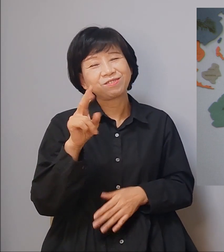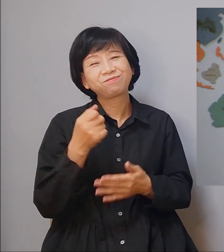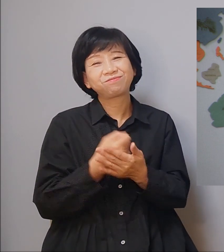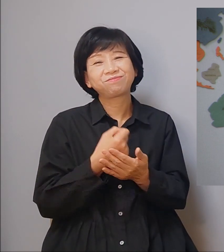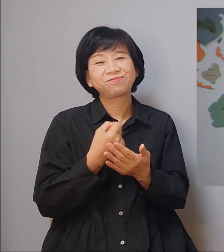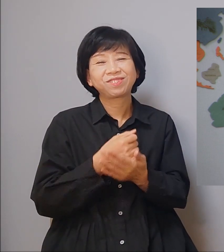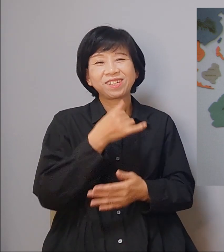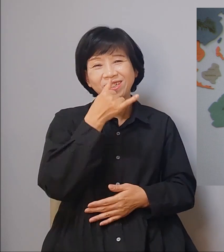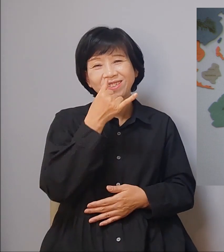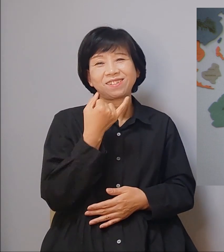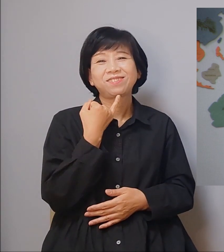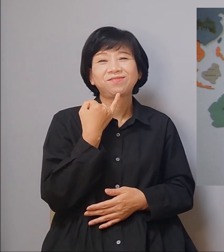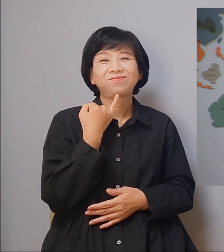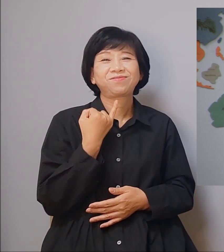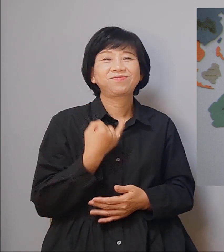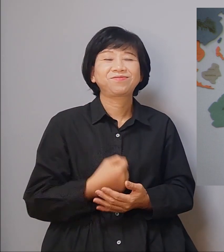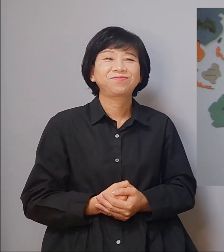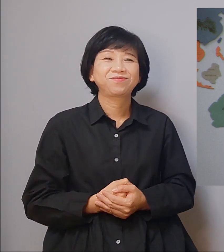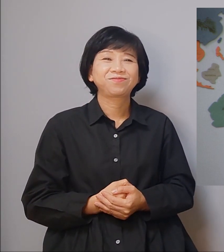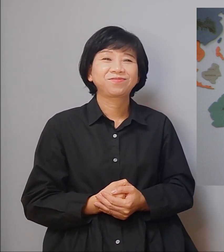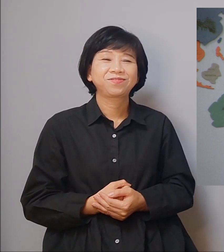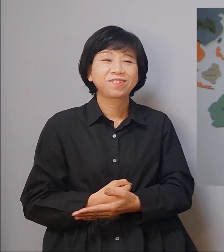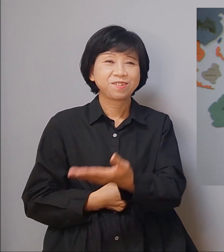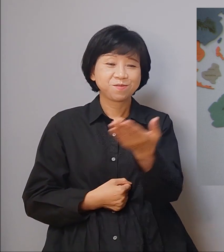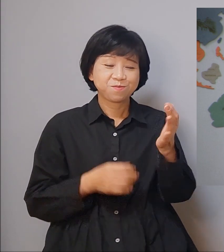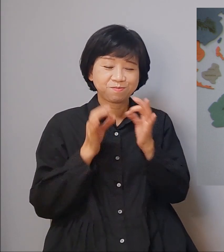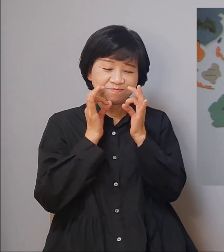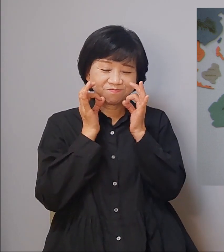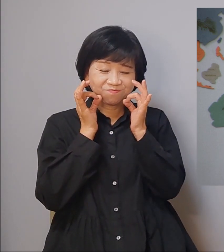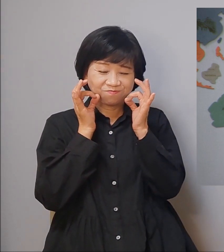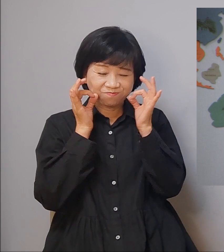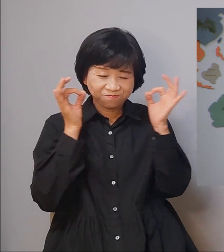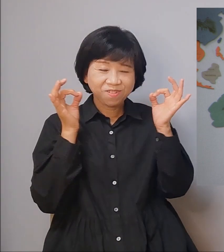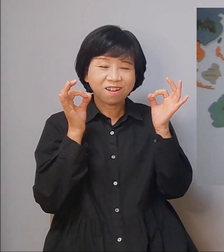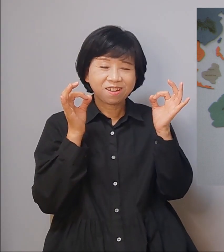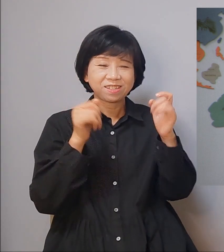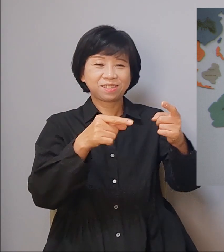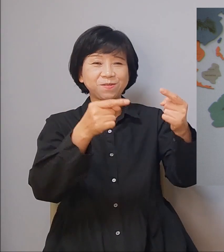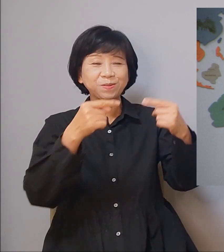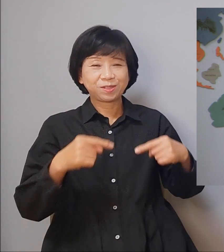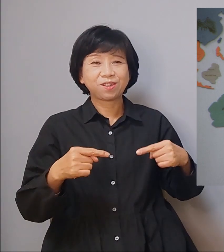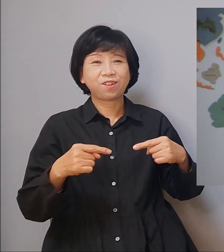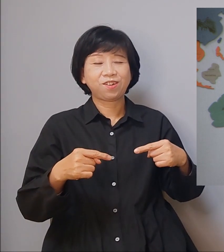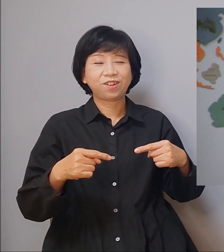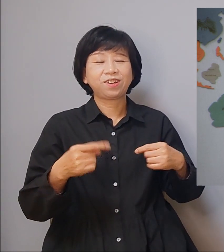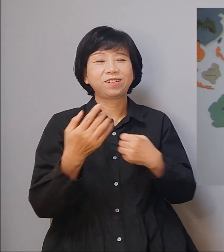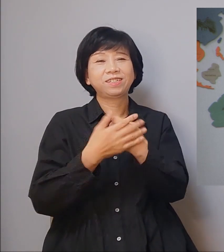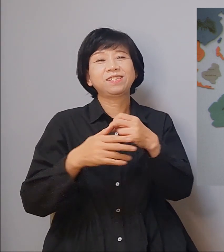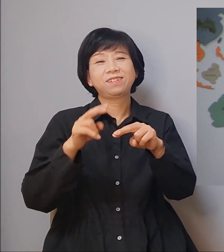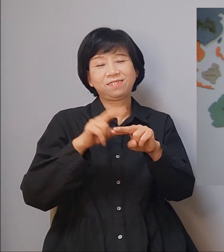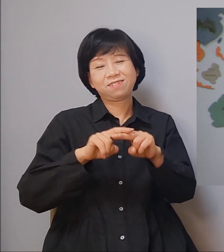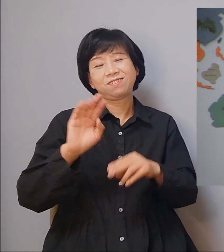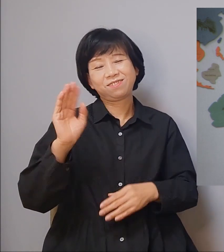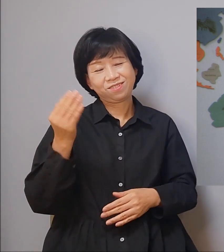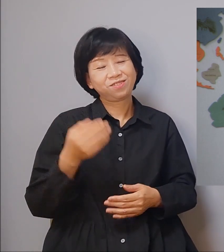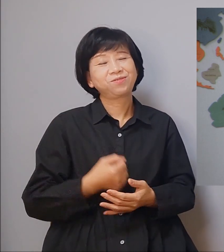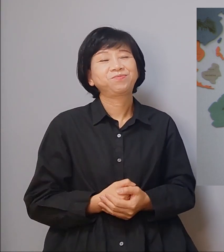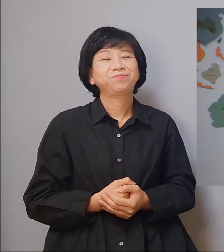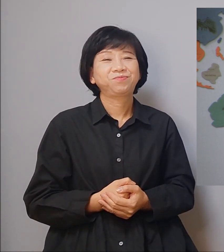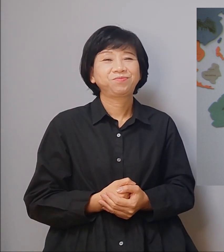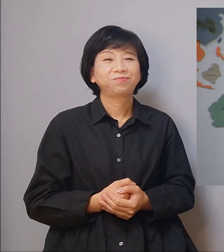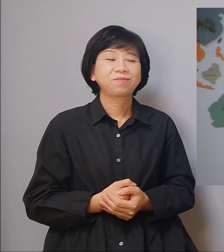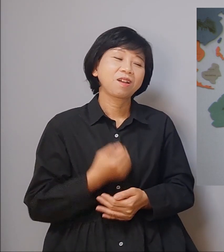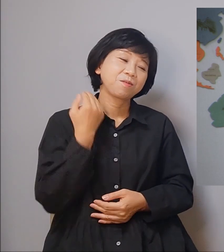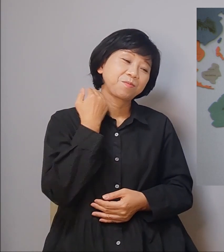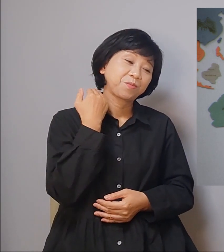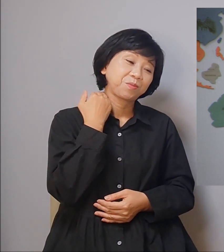분들도 계신 것 같고, 또 여러분들이 최선을 다해서 많이 참석해서 또 은혜의 현장이 되었습니다. 또 보이게 보이지 않게